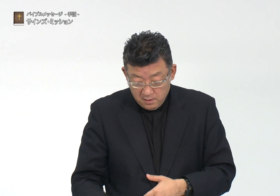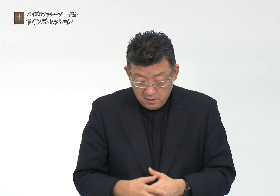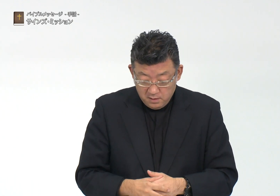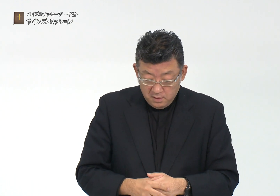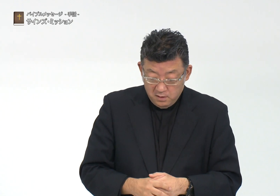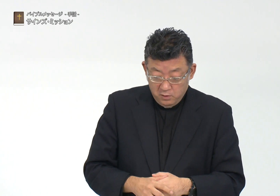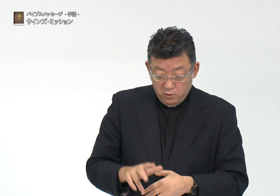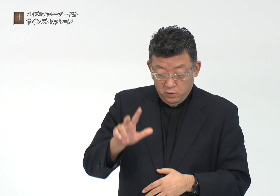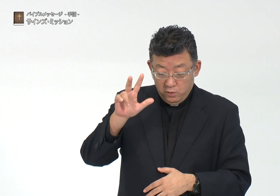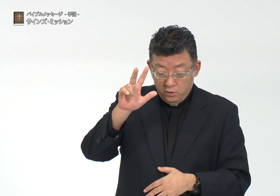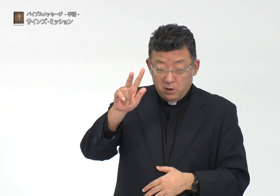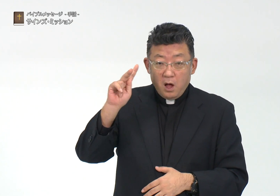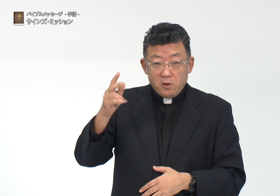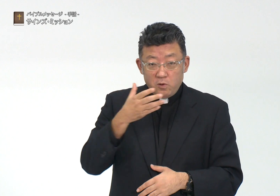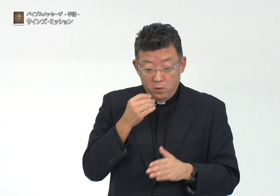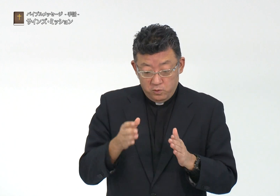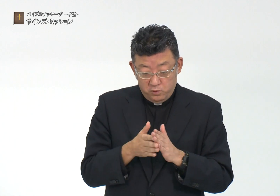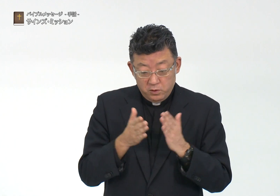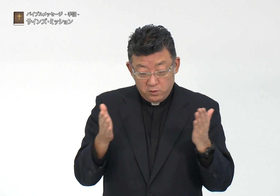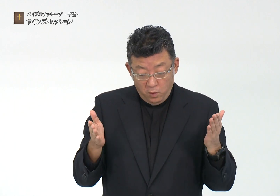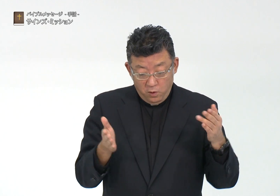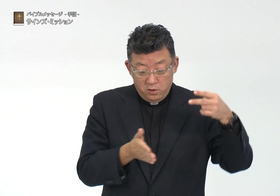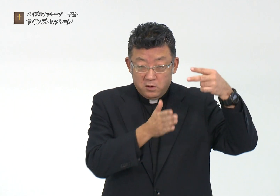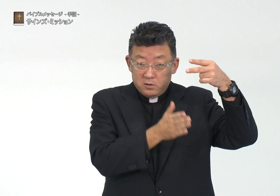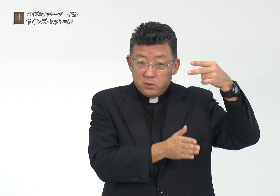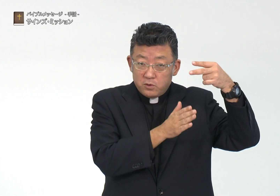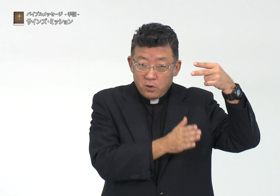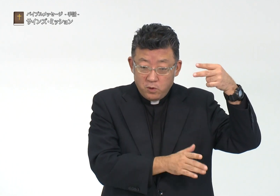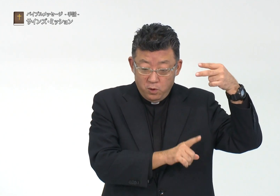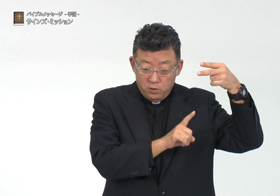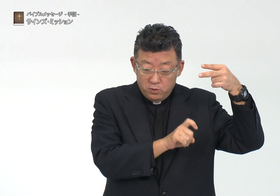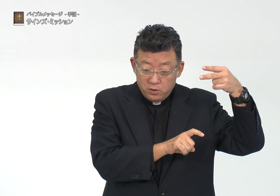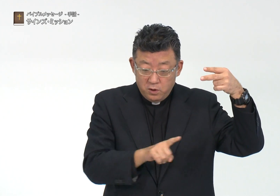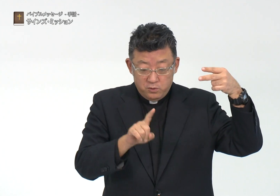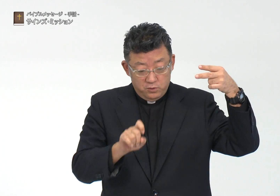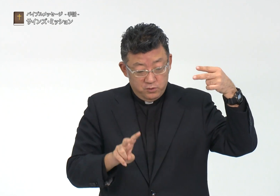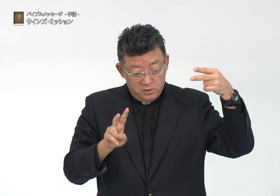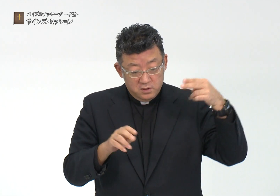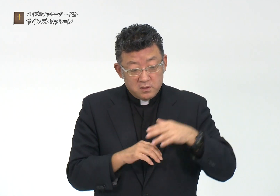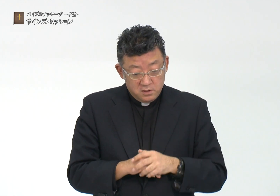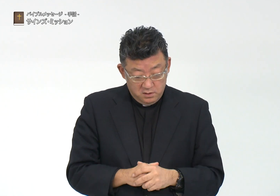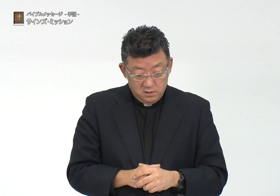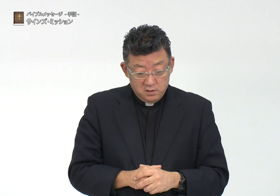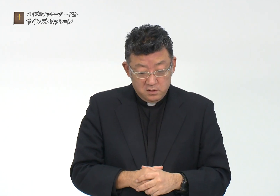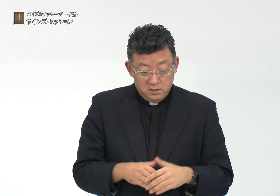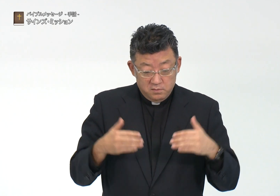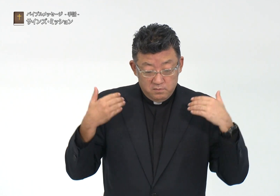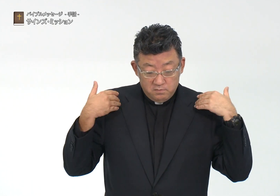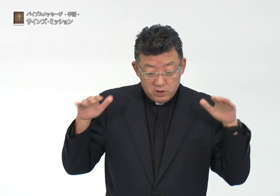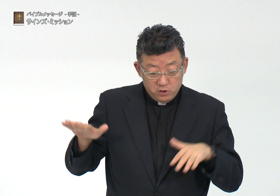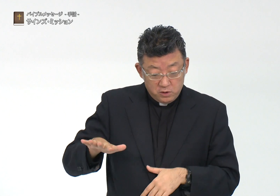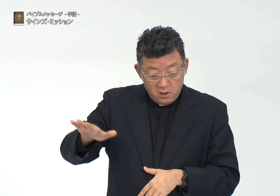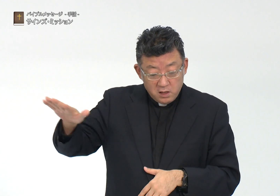ますその場面はさかのぼってルカの福音書2章10節から12節